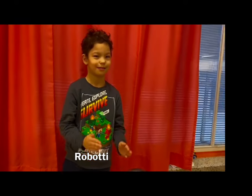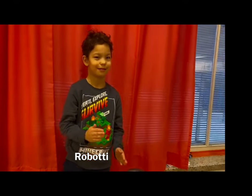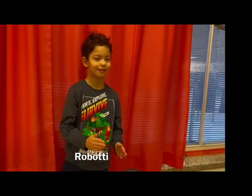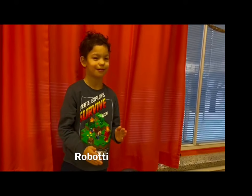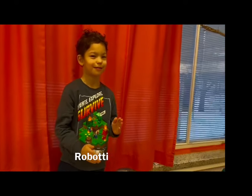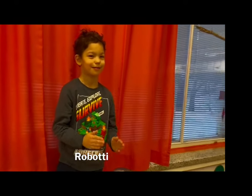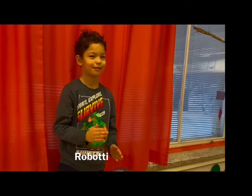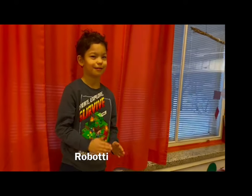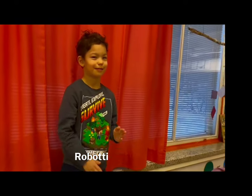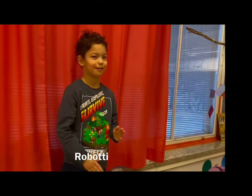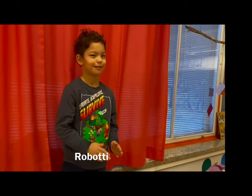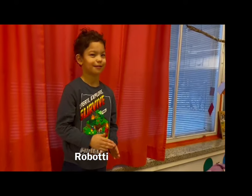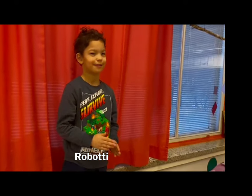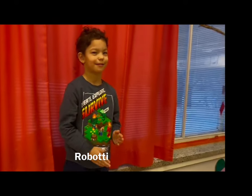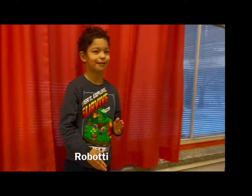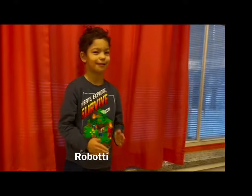dinosaurus,